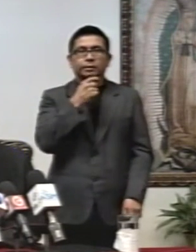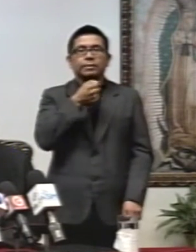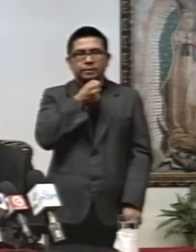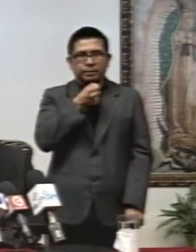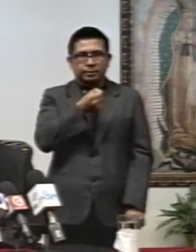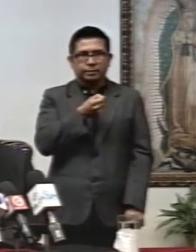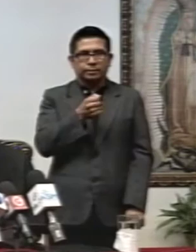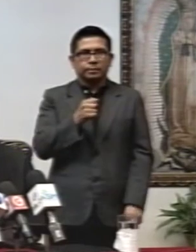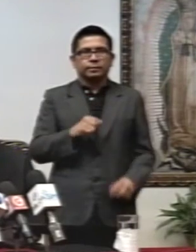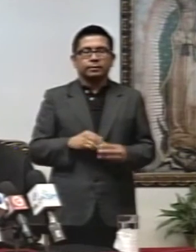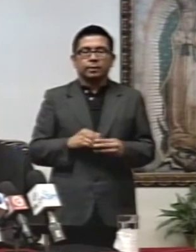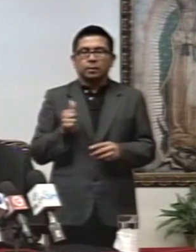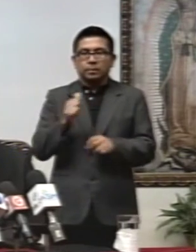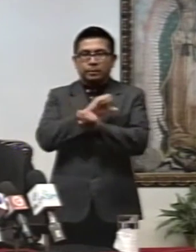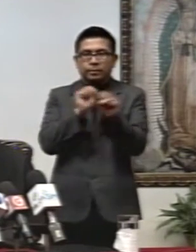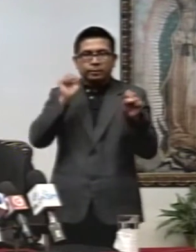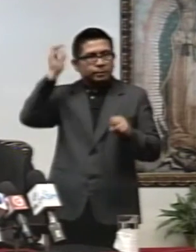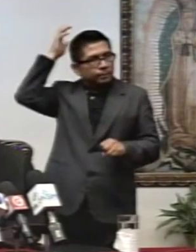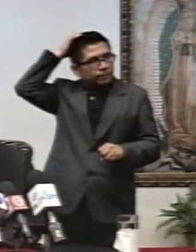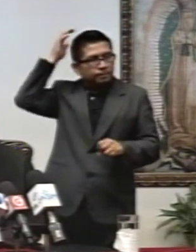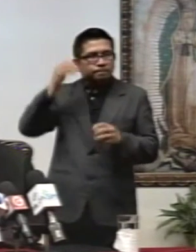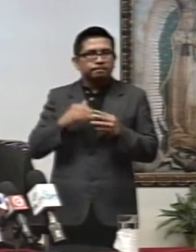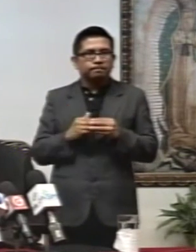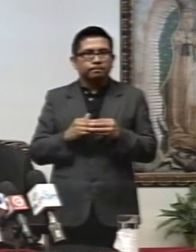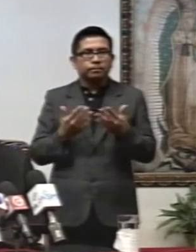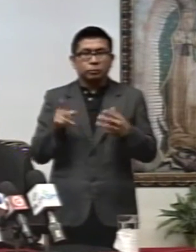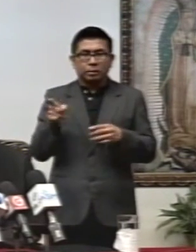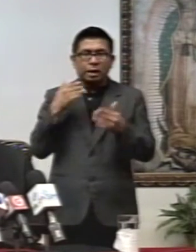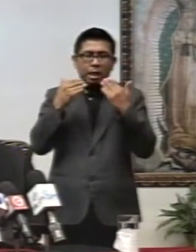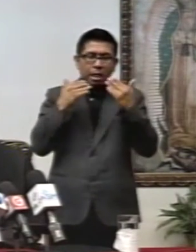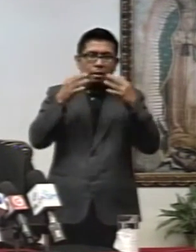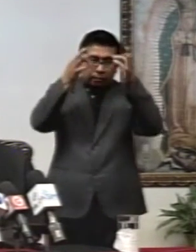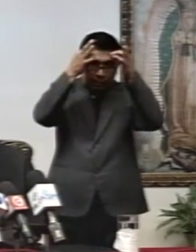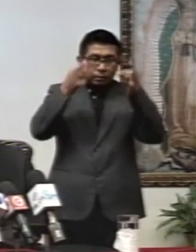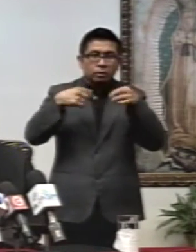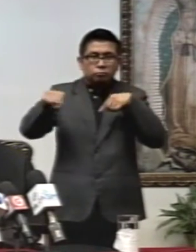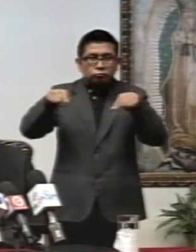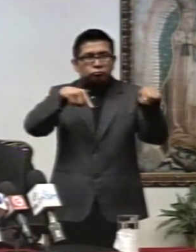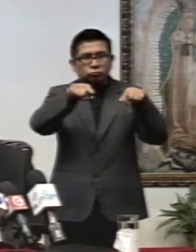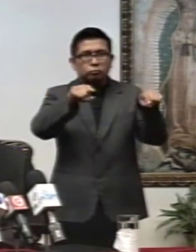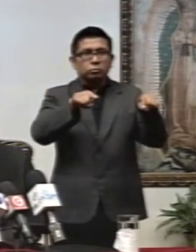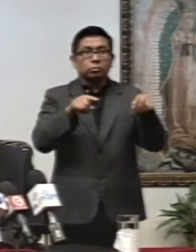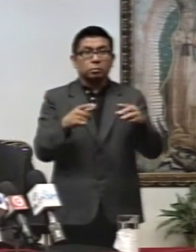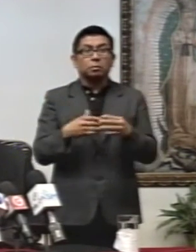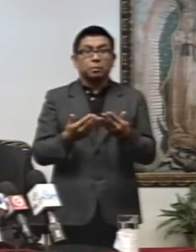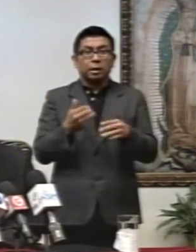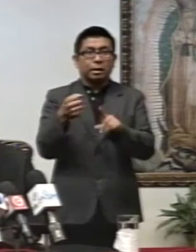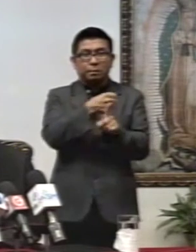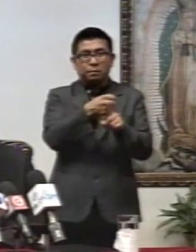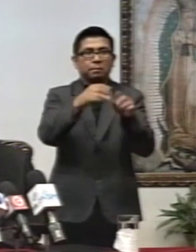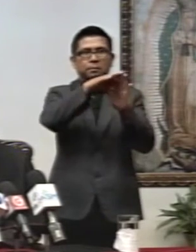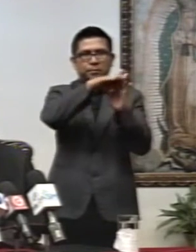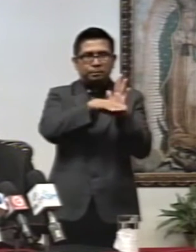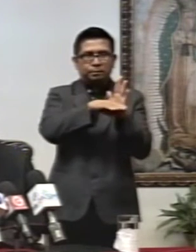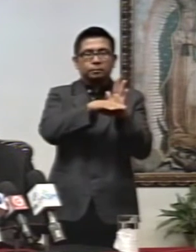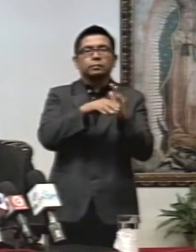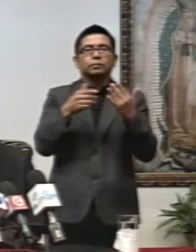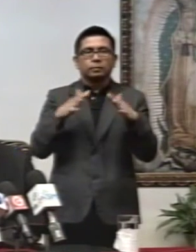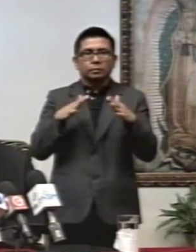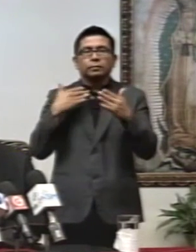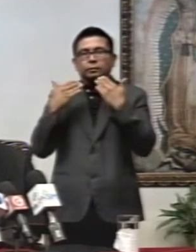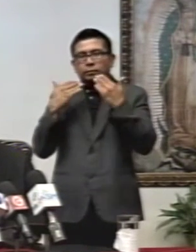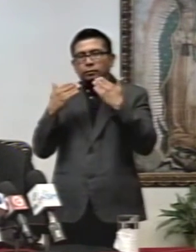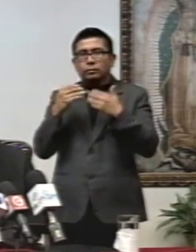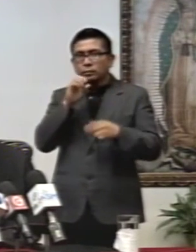Buenos días, arzobispo. Usted hablaba un poco sobre las medidas que se han estado implementando para reducir la violencia. Ya le hemos preguntado anteriormente